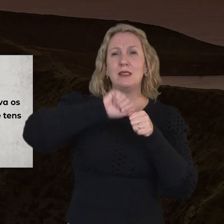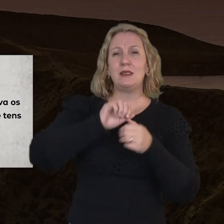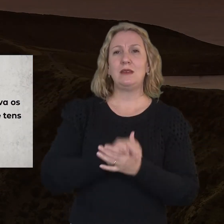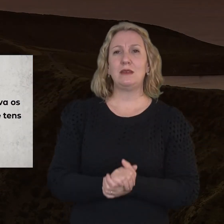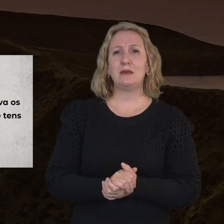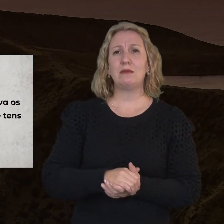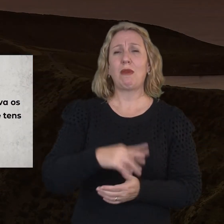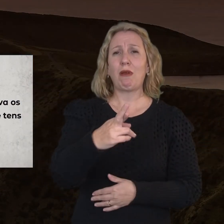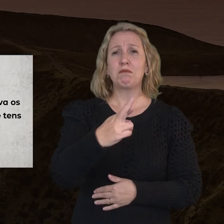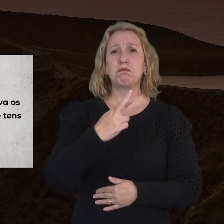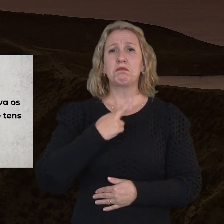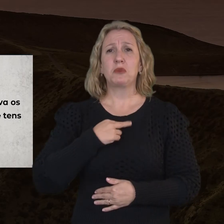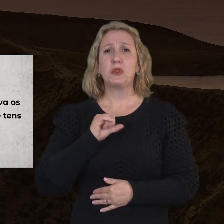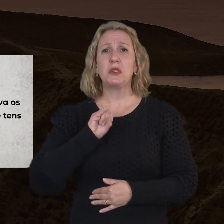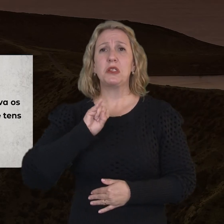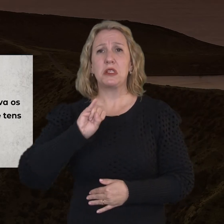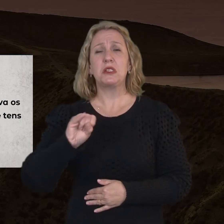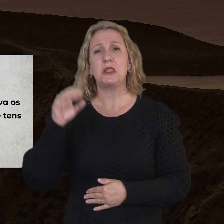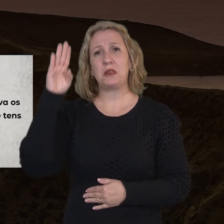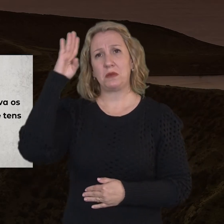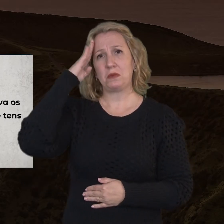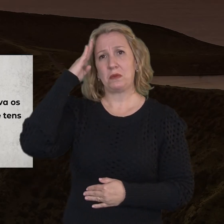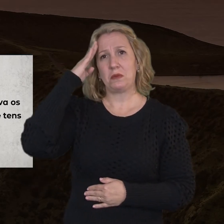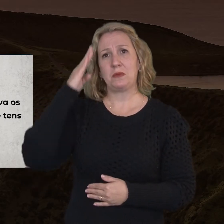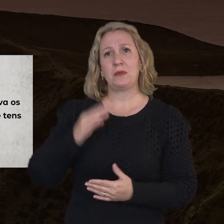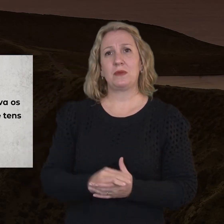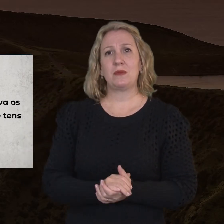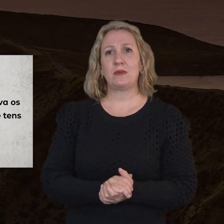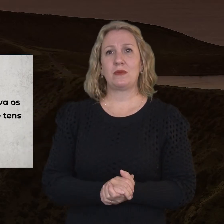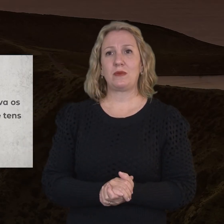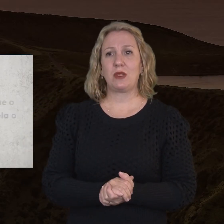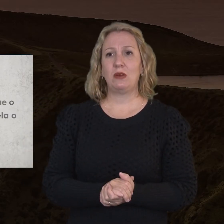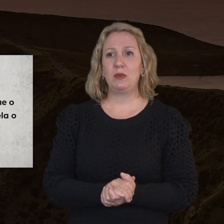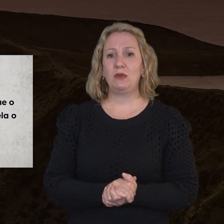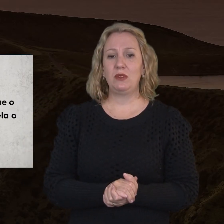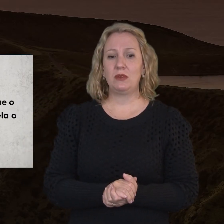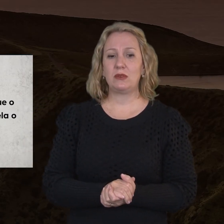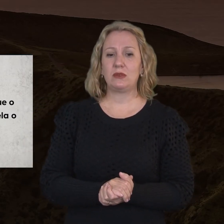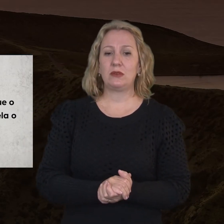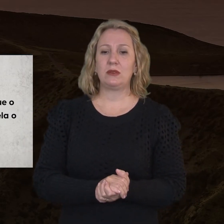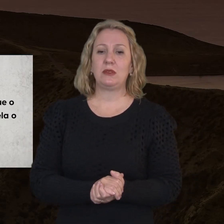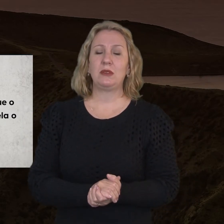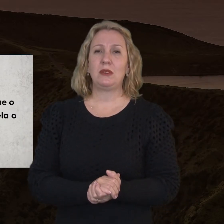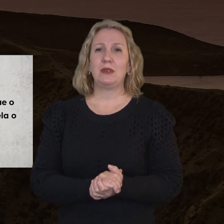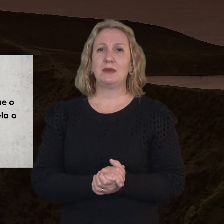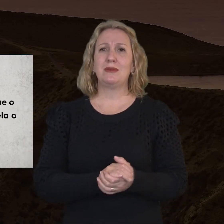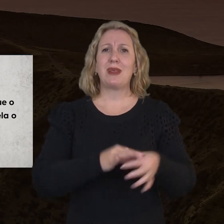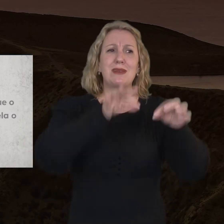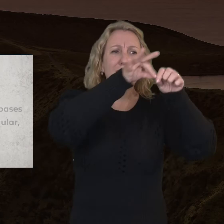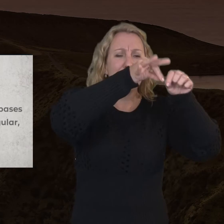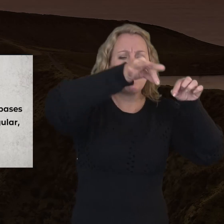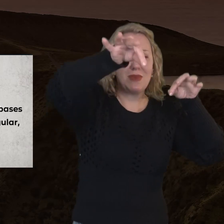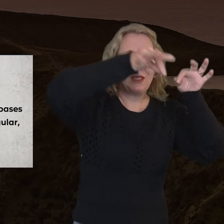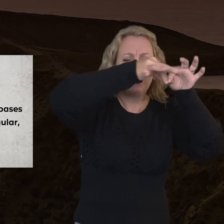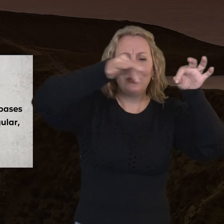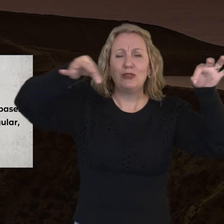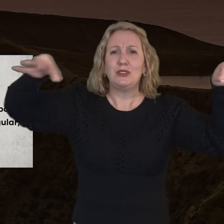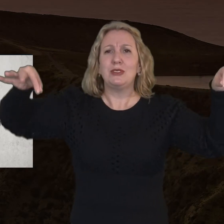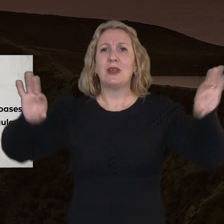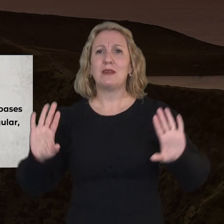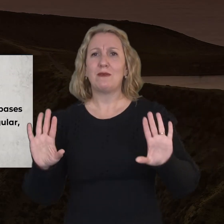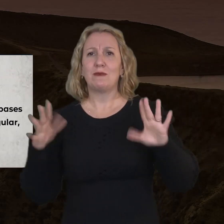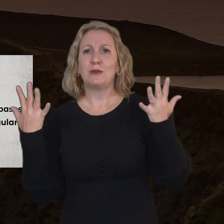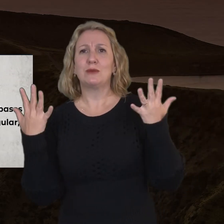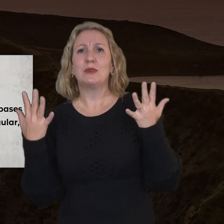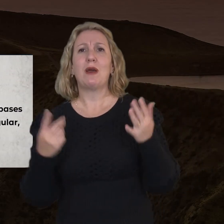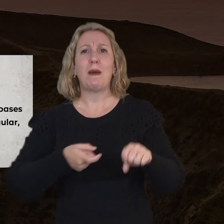entendimento quem lhe pôs as medidas se é que eu sabes ou quem estendeu sobre ela o cordel sobre que estão fundadas as suas bases